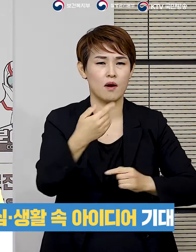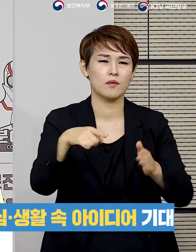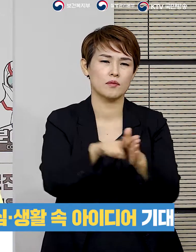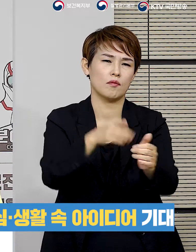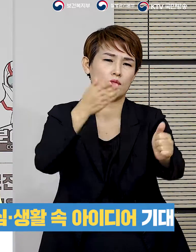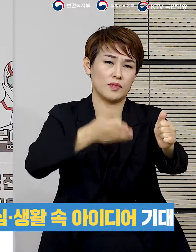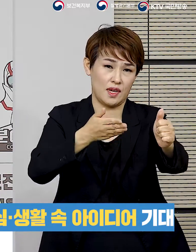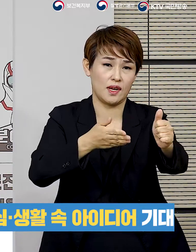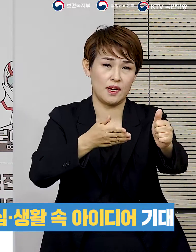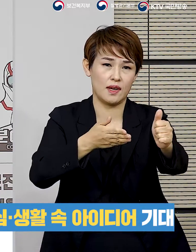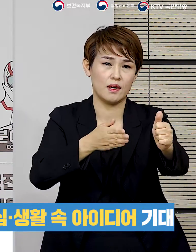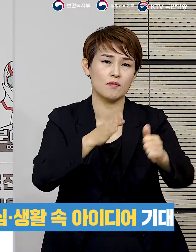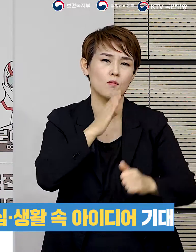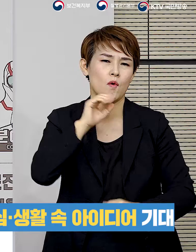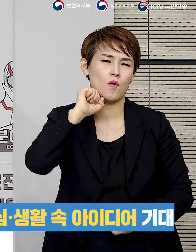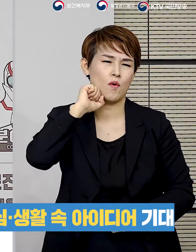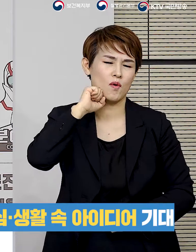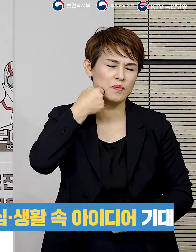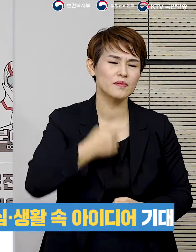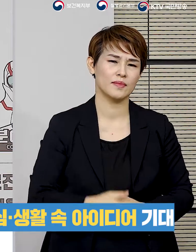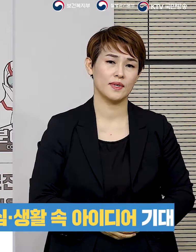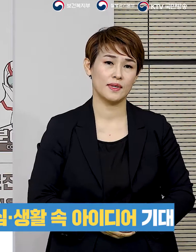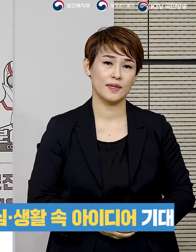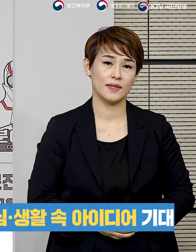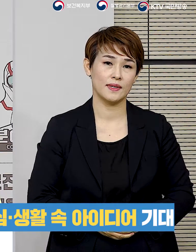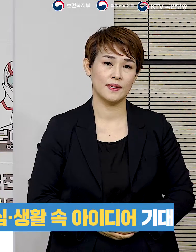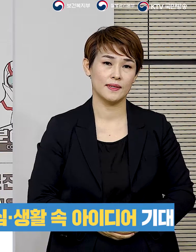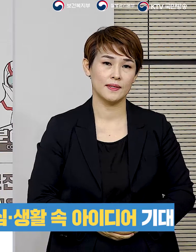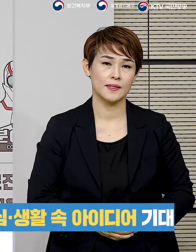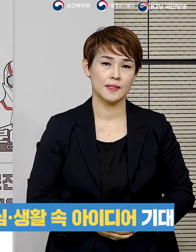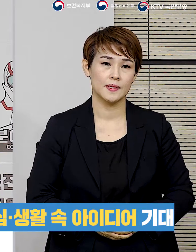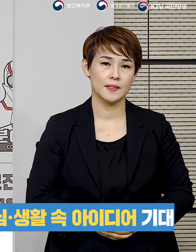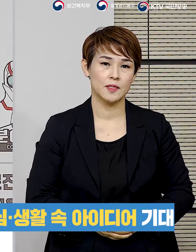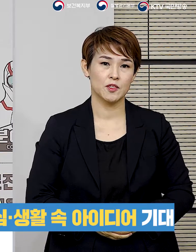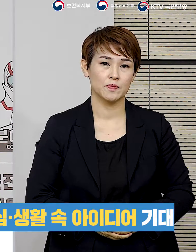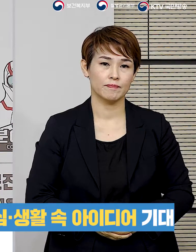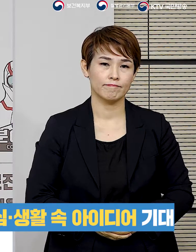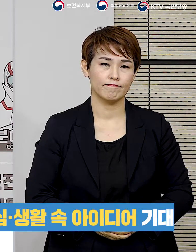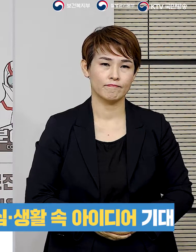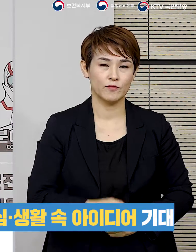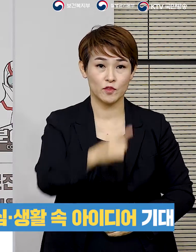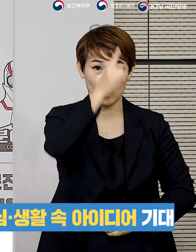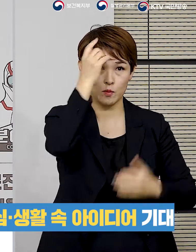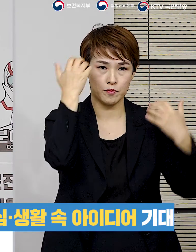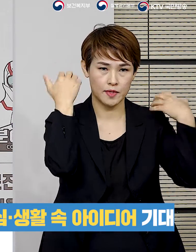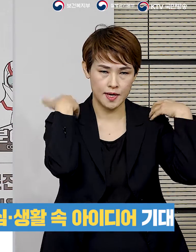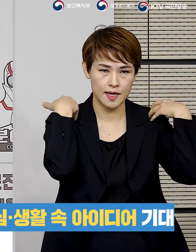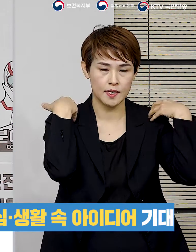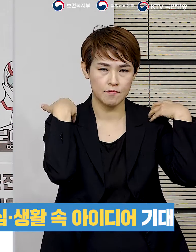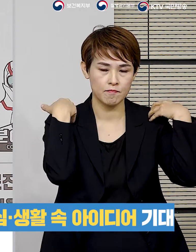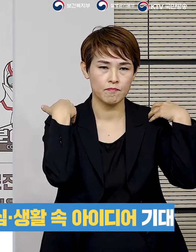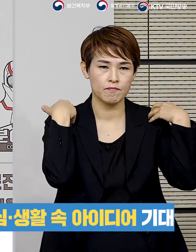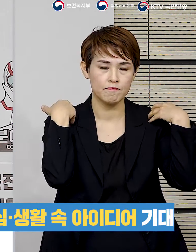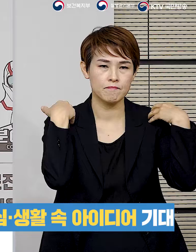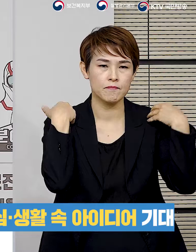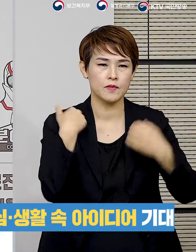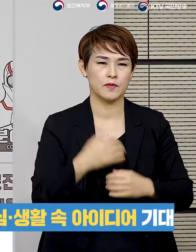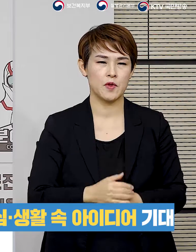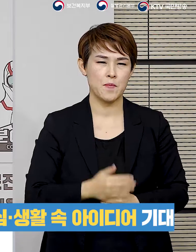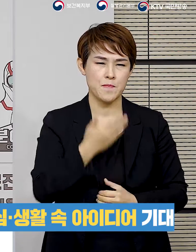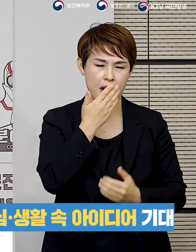동참하시도록 부탁드리는 것이 결코 쉬운 일이 아닙니다. 저희들이